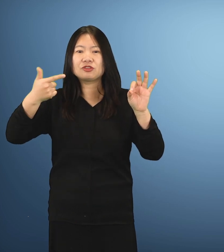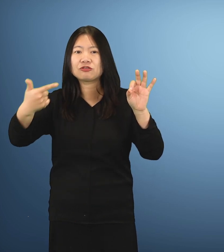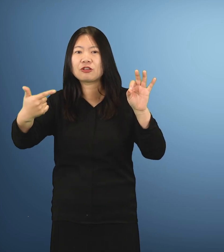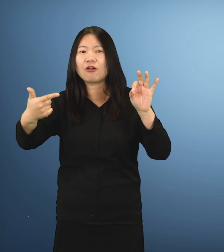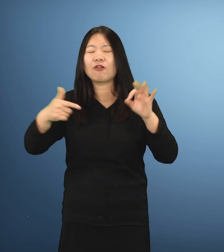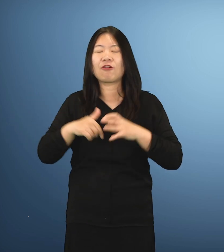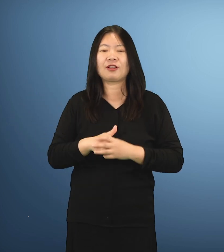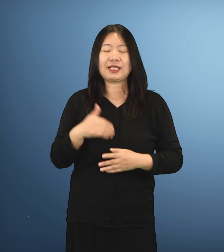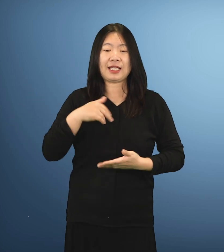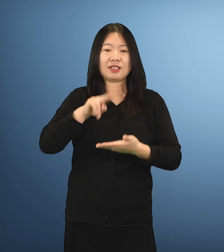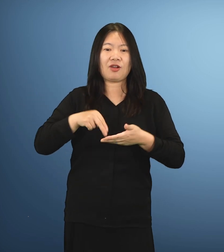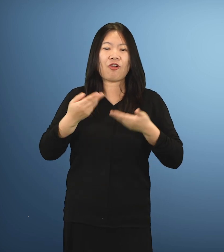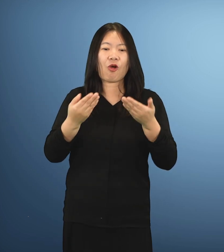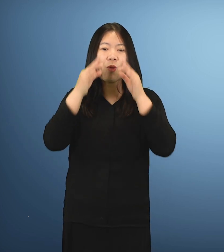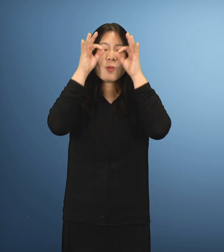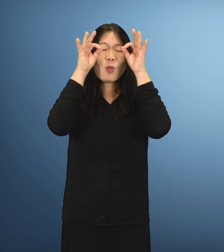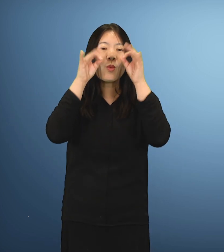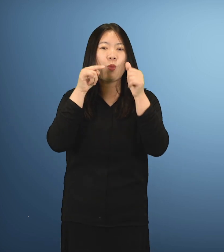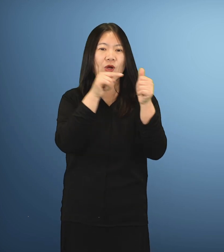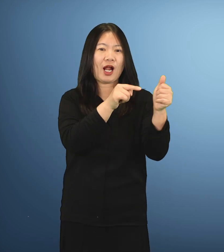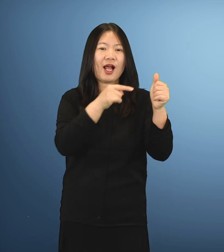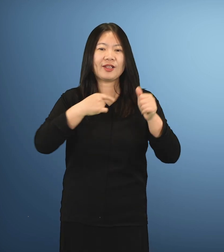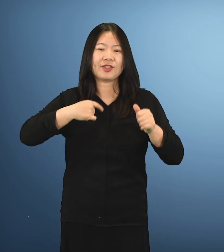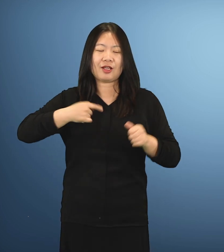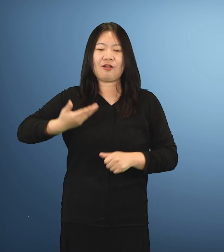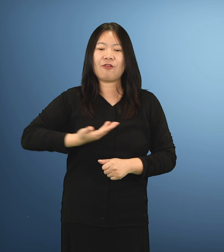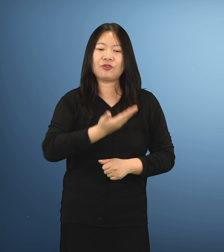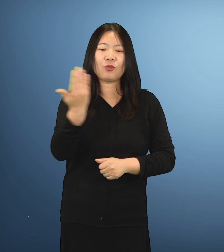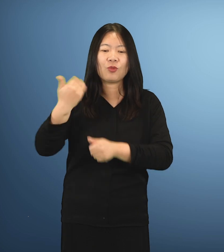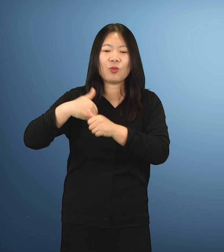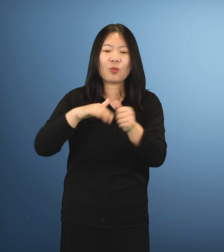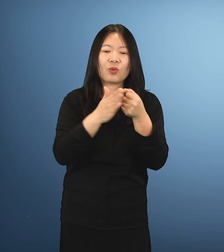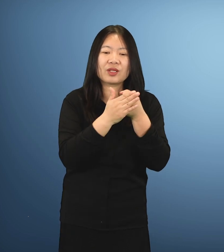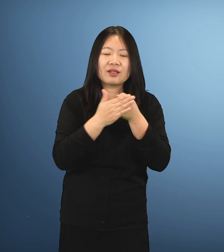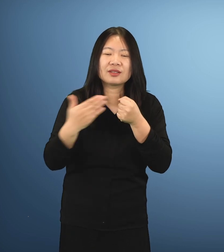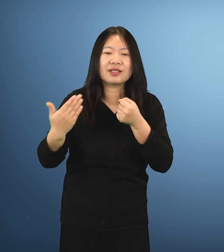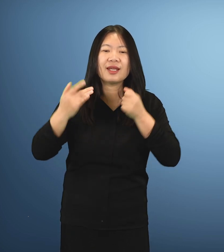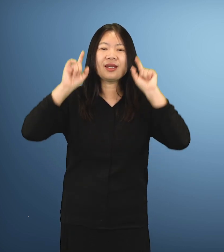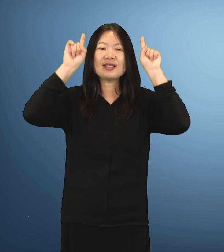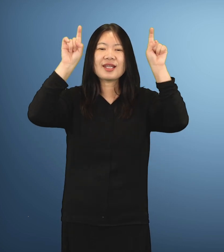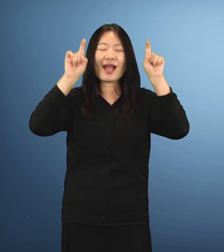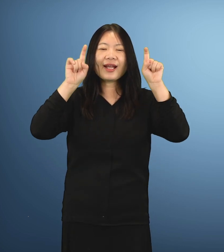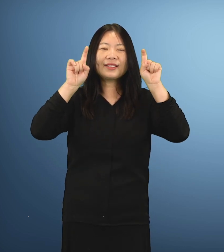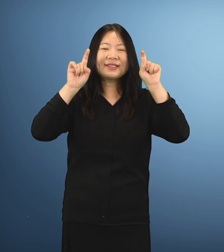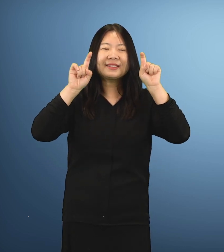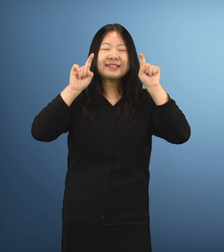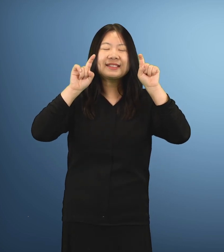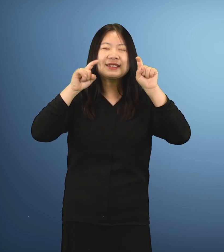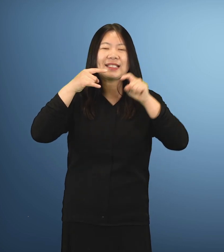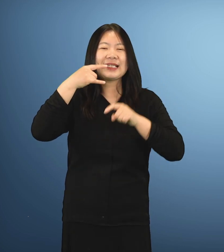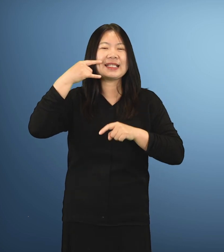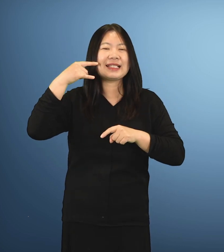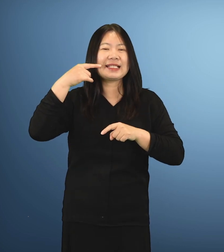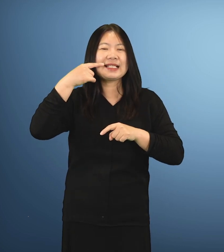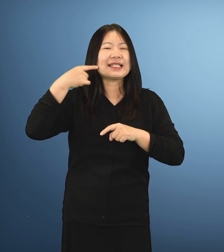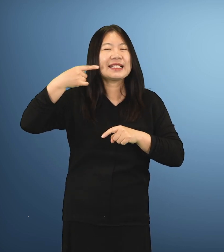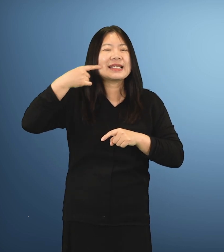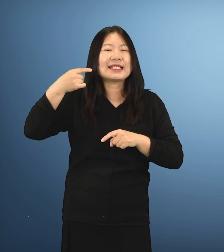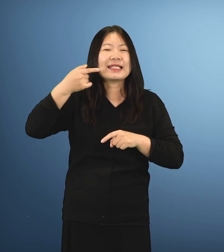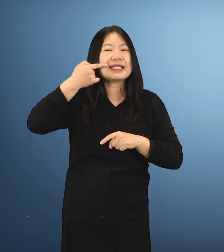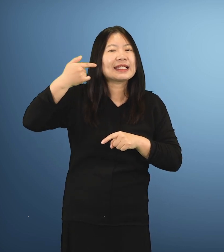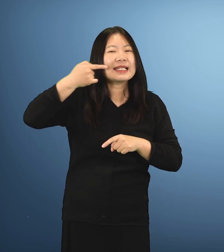읽겠습니다. 보라, 내가 너희를 보냄이 양을 이리 가운데로 보냄과